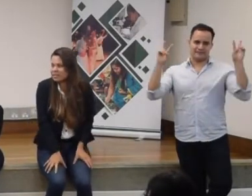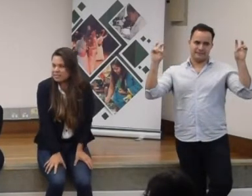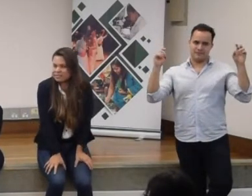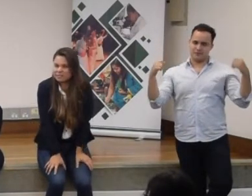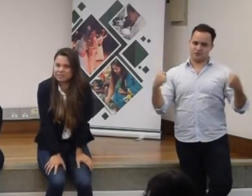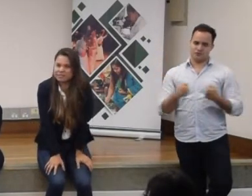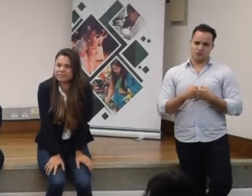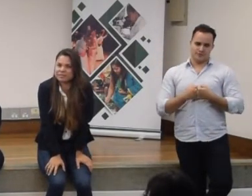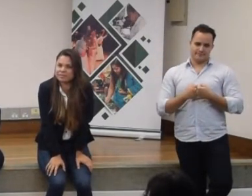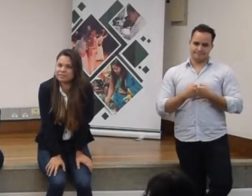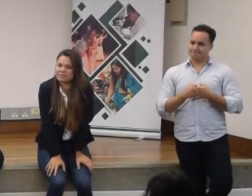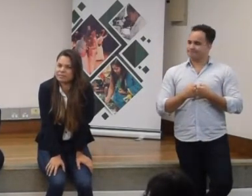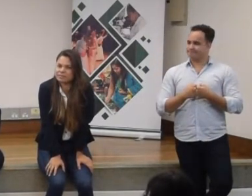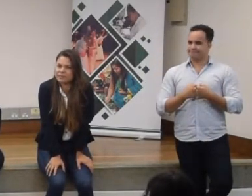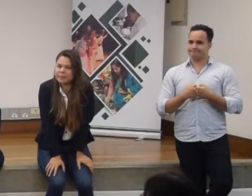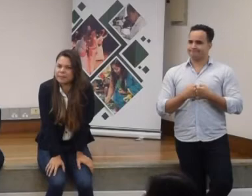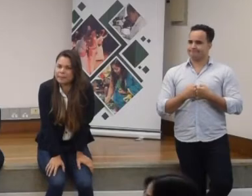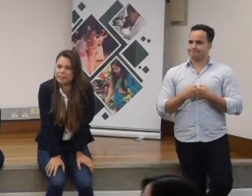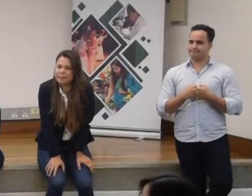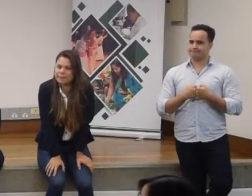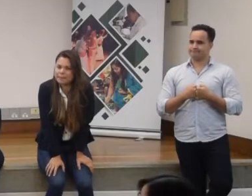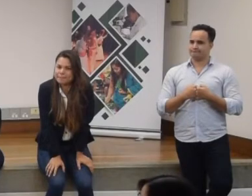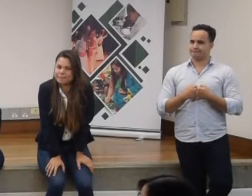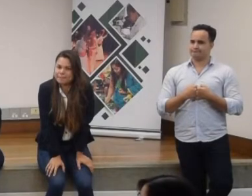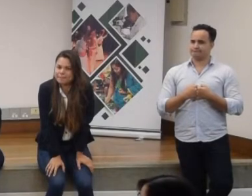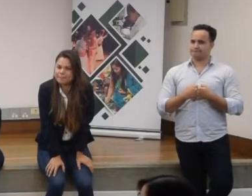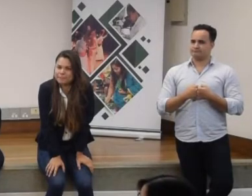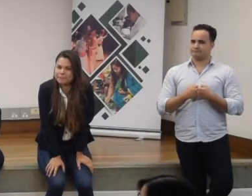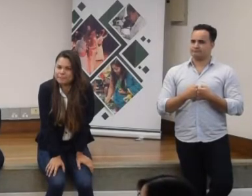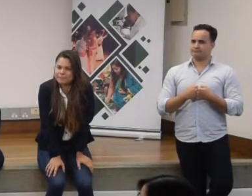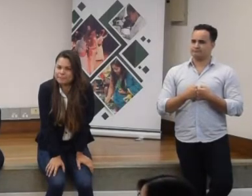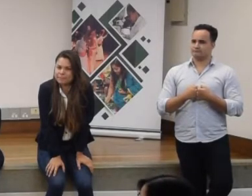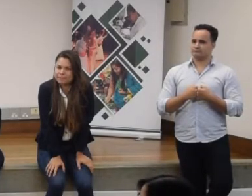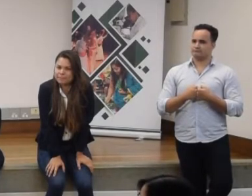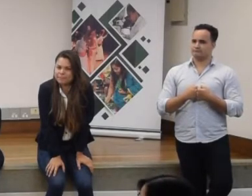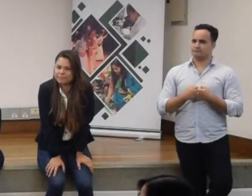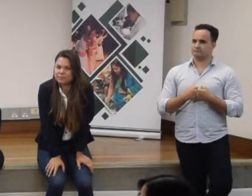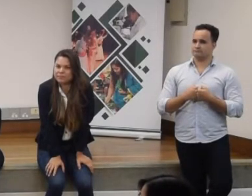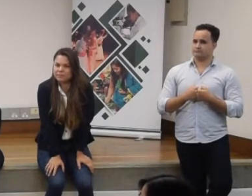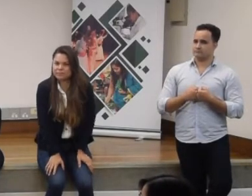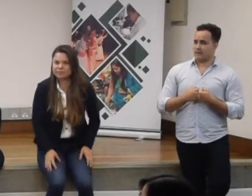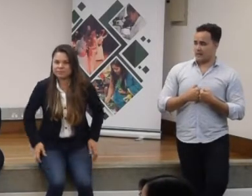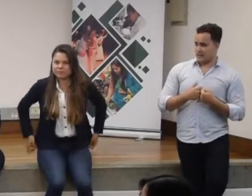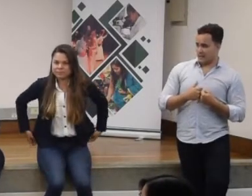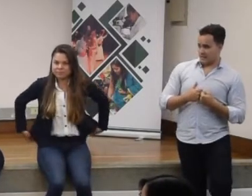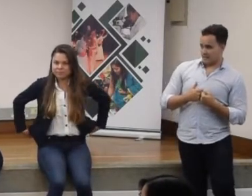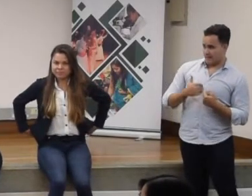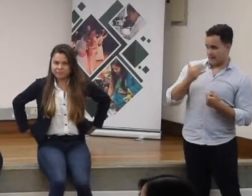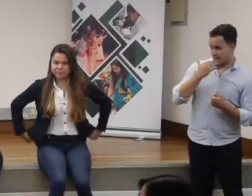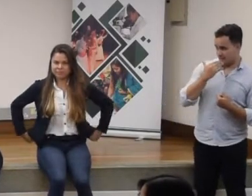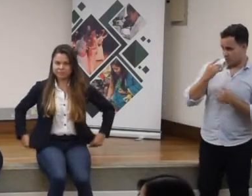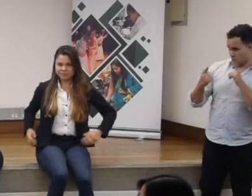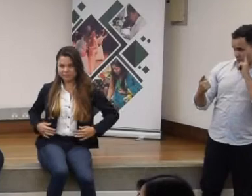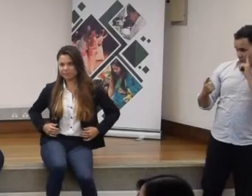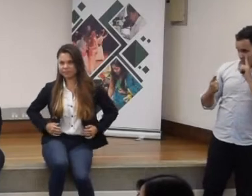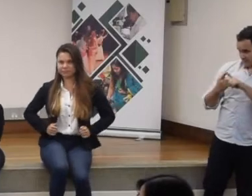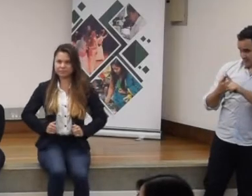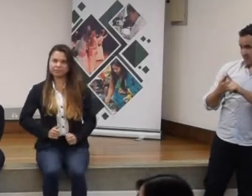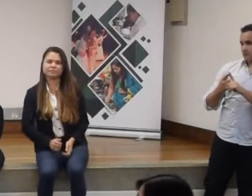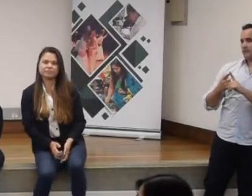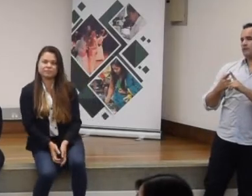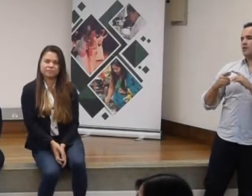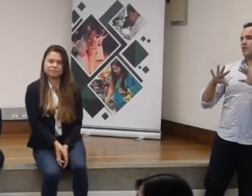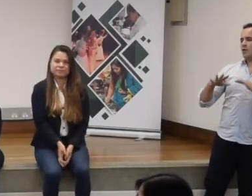Sí, viernes ya está. pero es que si ese es el objetivo, sí necesitamos estar todos ahí. O sea, si es el de qué puntos